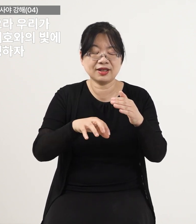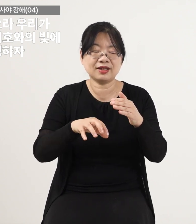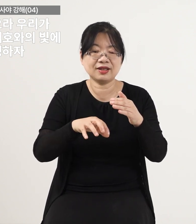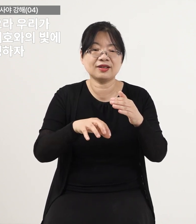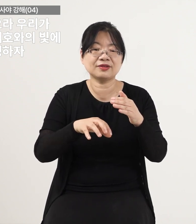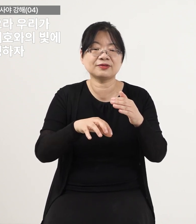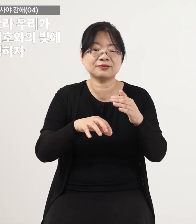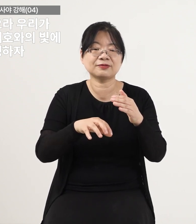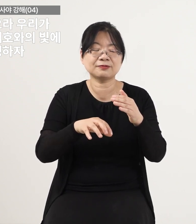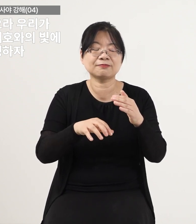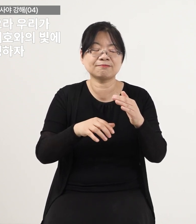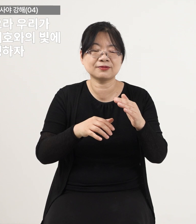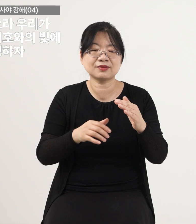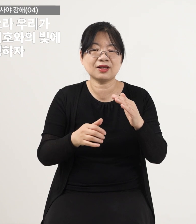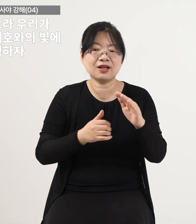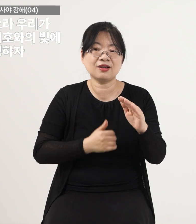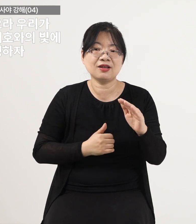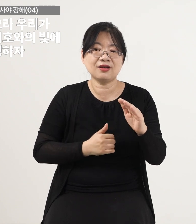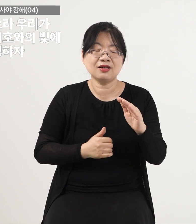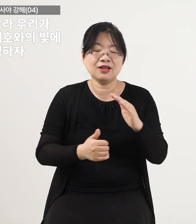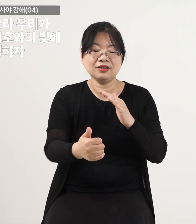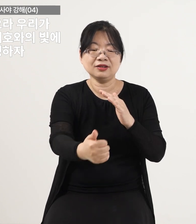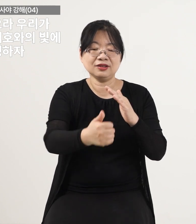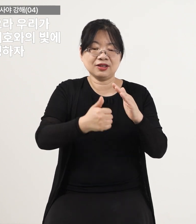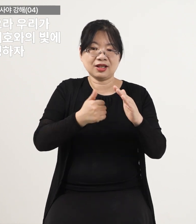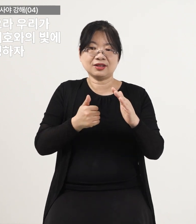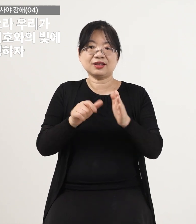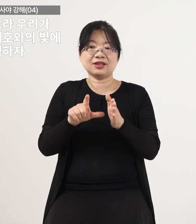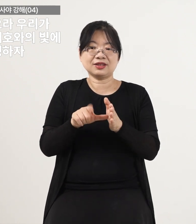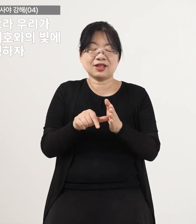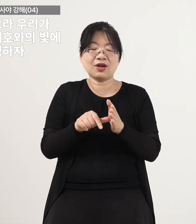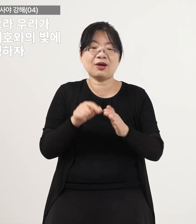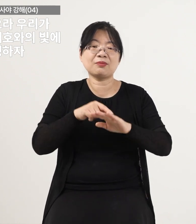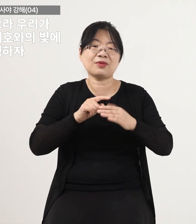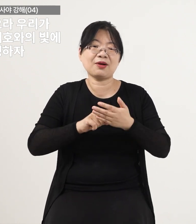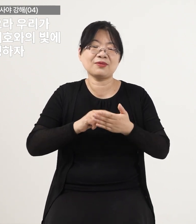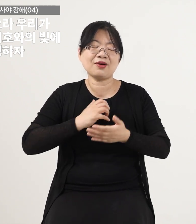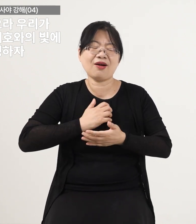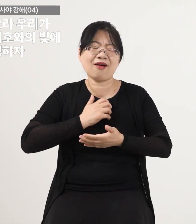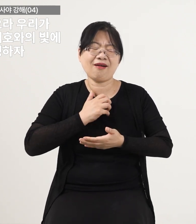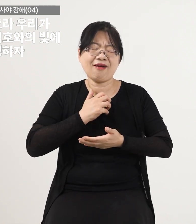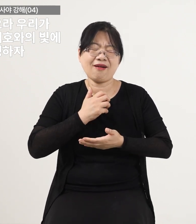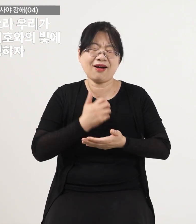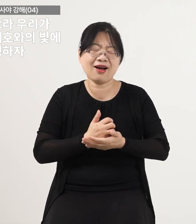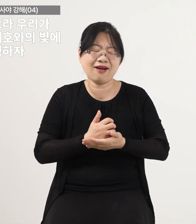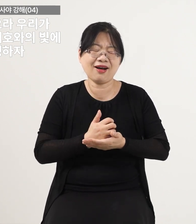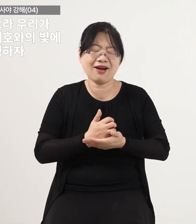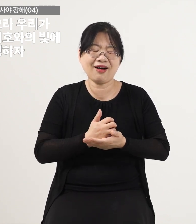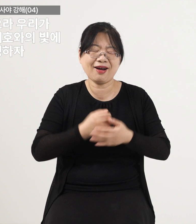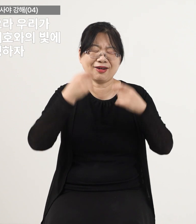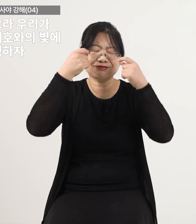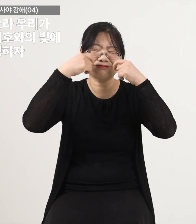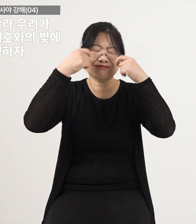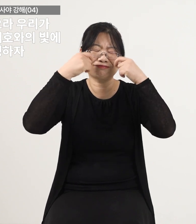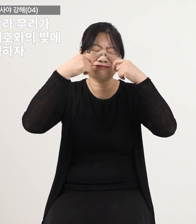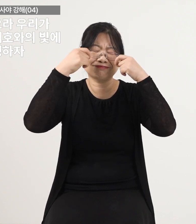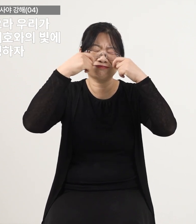들여놓는 순간 이렇게 마음이 봇물 터지듯 터진 거예요. 그래서